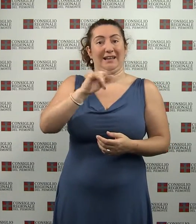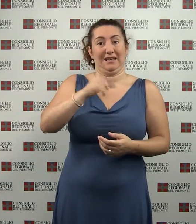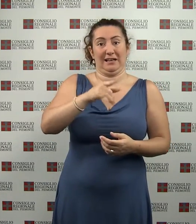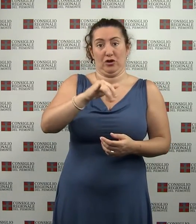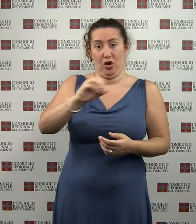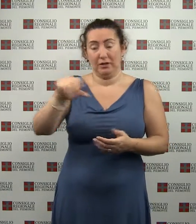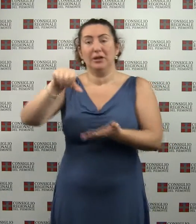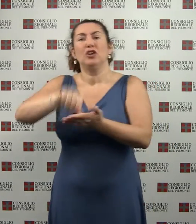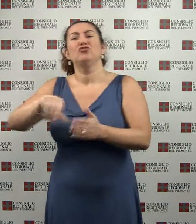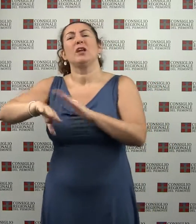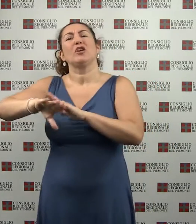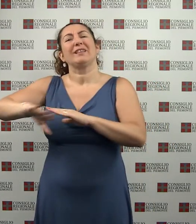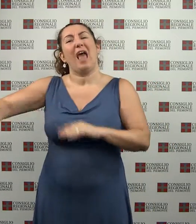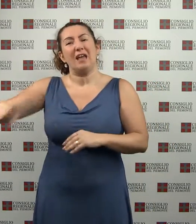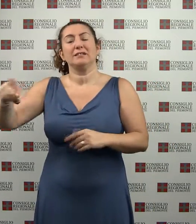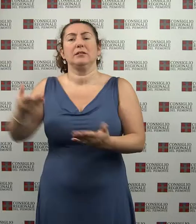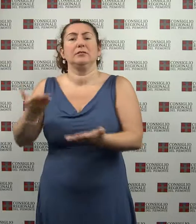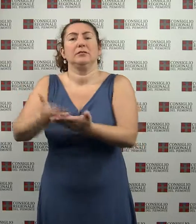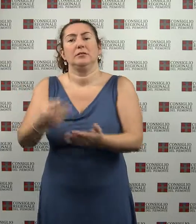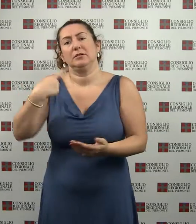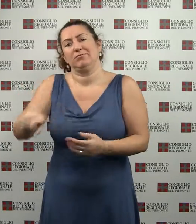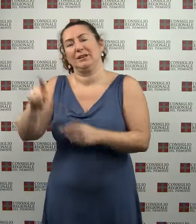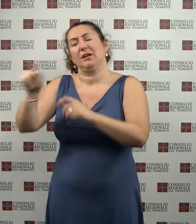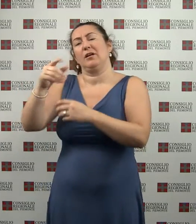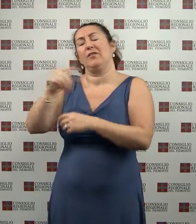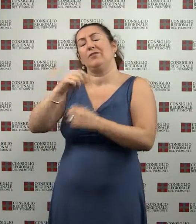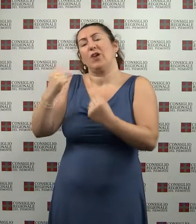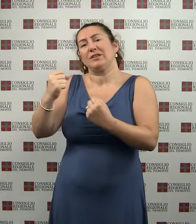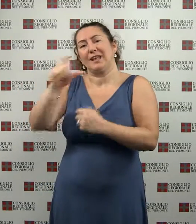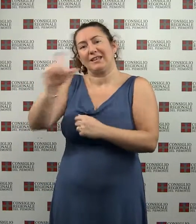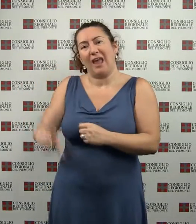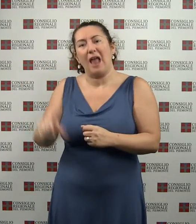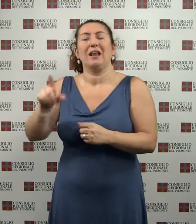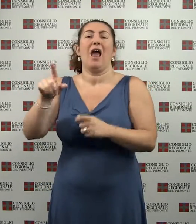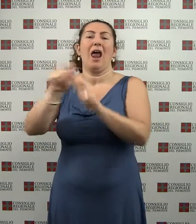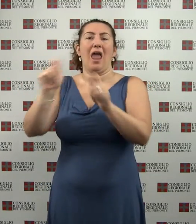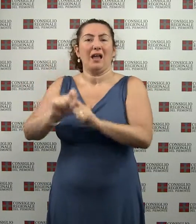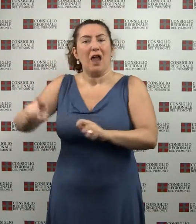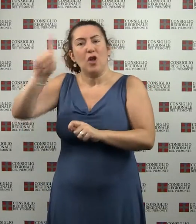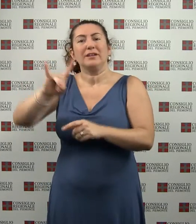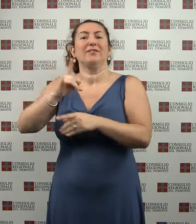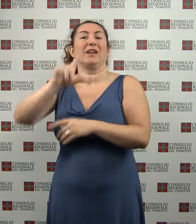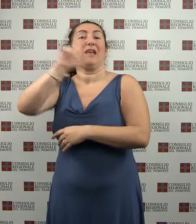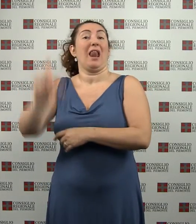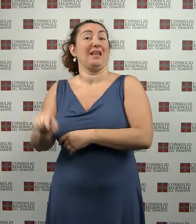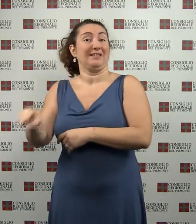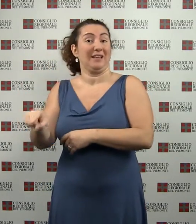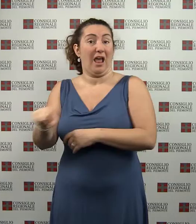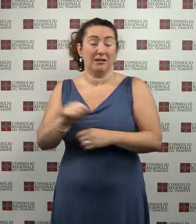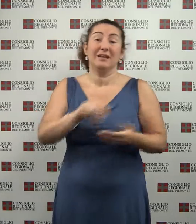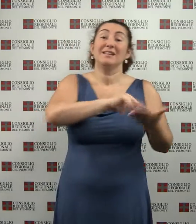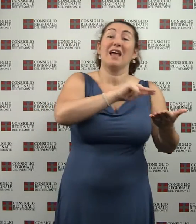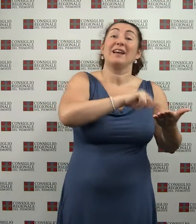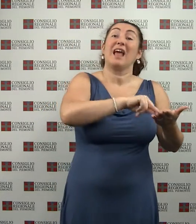presentati da Gilberto Pichetto Fratin a nome di Forza Italia, Lega Nord e Fratelli d'Italia. Per la votazione sui consiglieri segretari, Davide